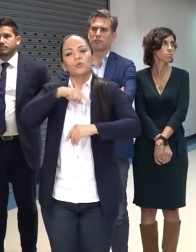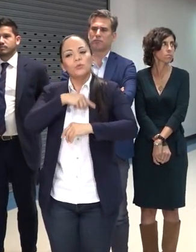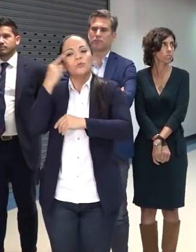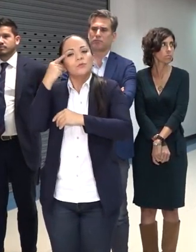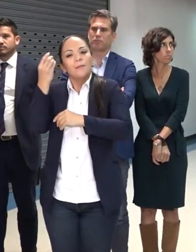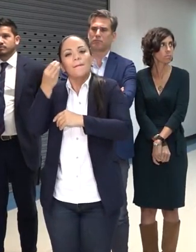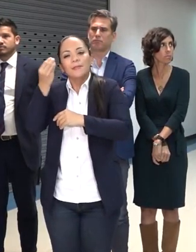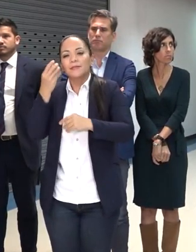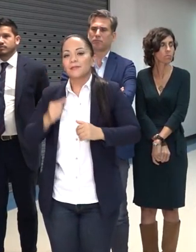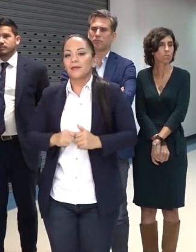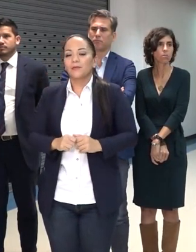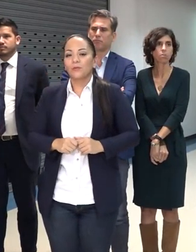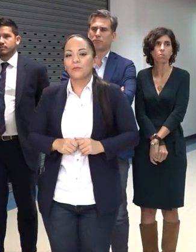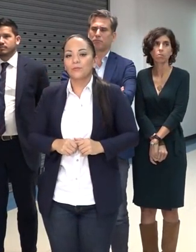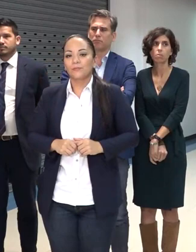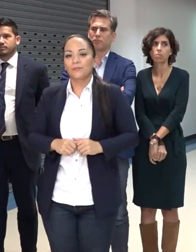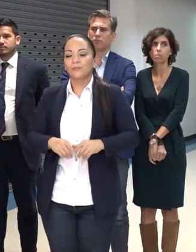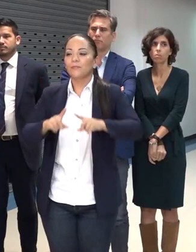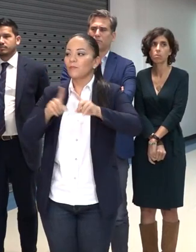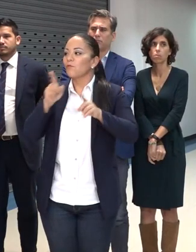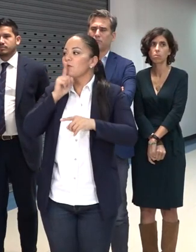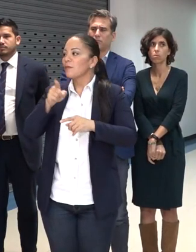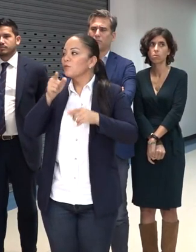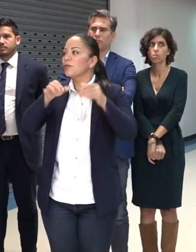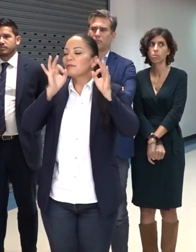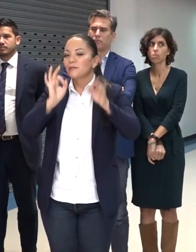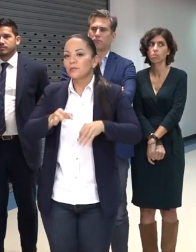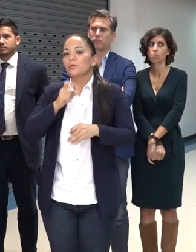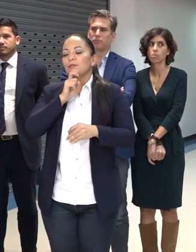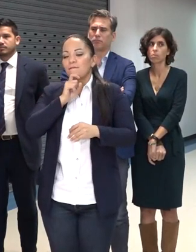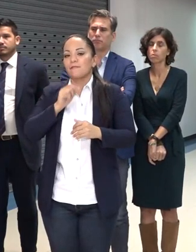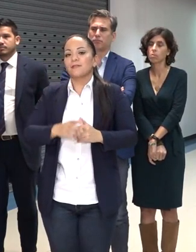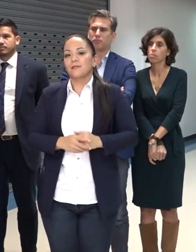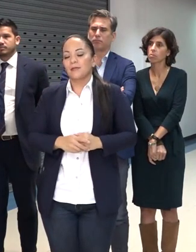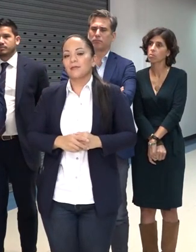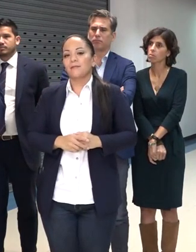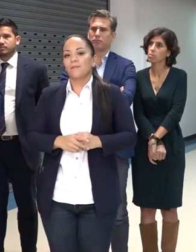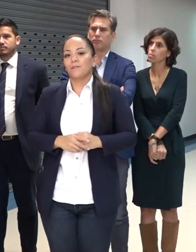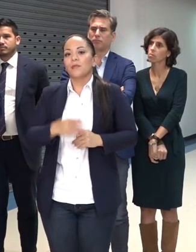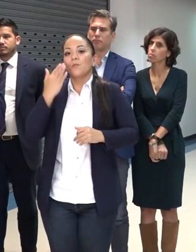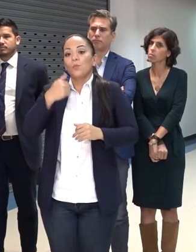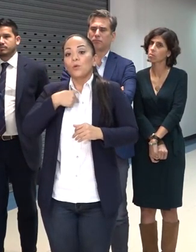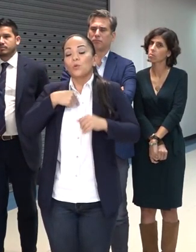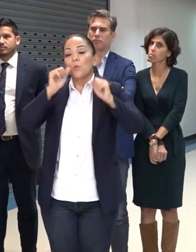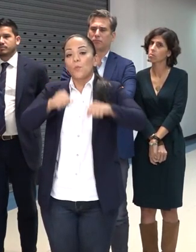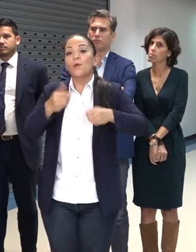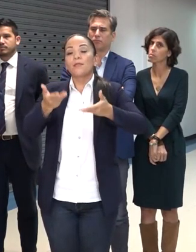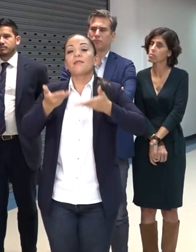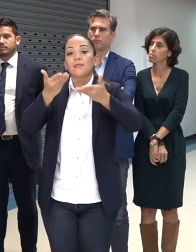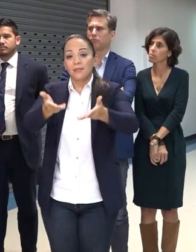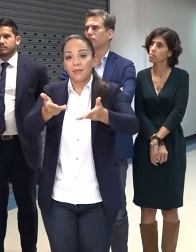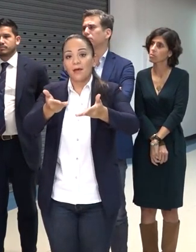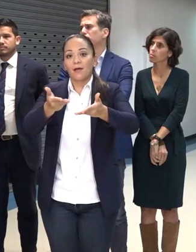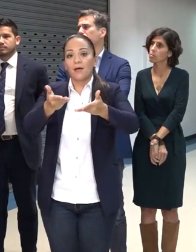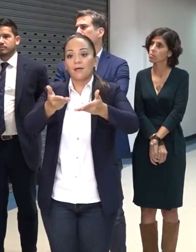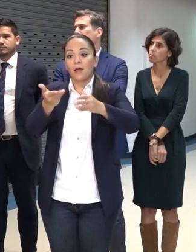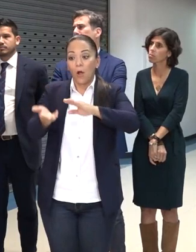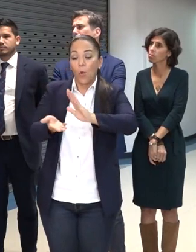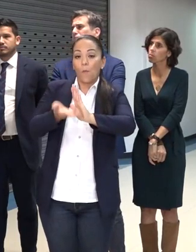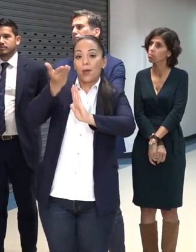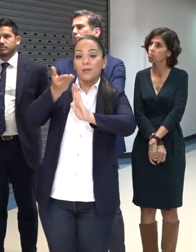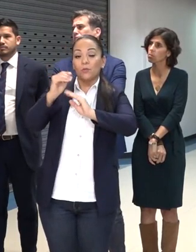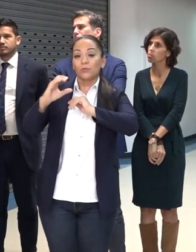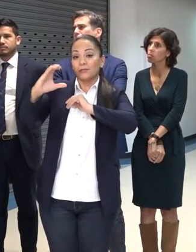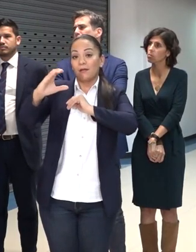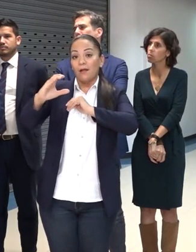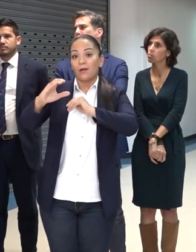estamos pensando, pero es una decisión muy difícil, porque lo que uno puede dar en aumento en salarios se lo puede comer